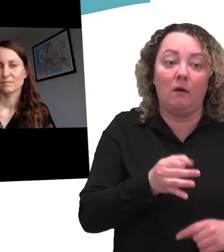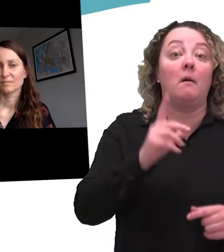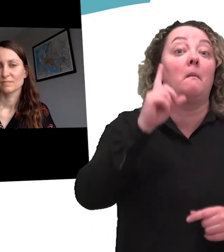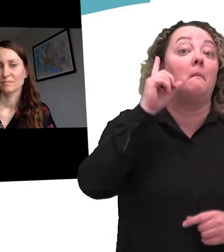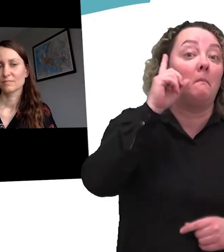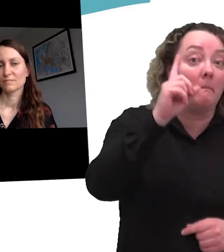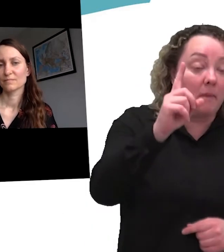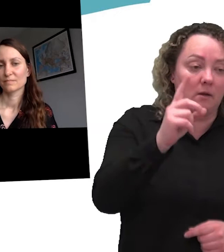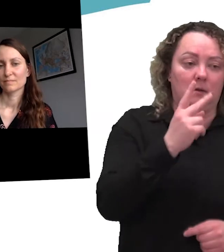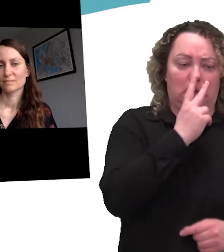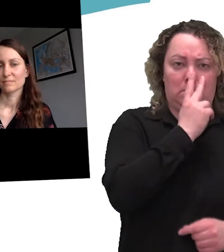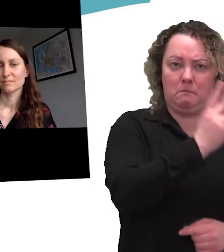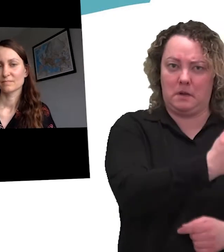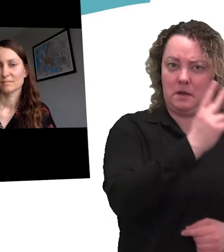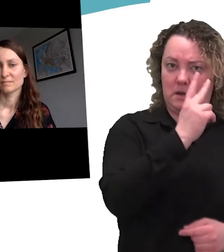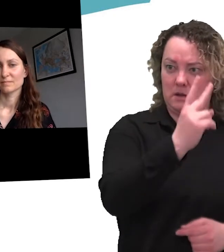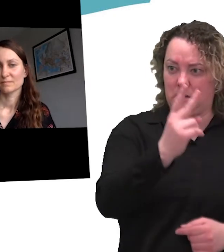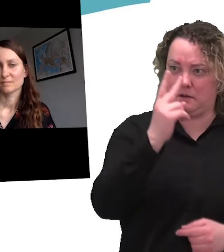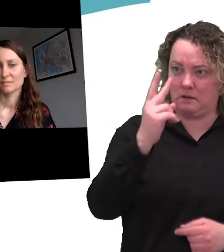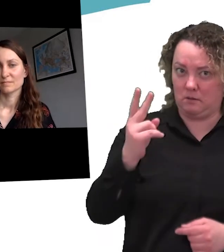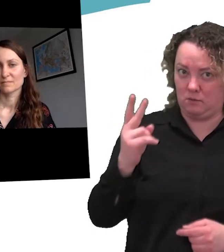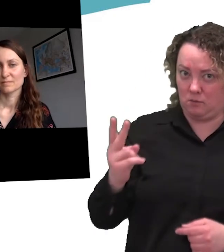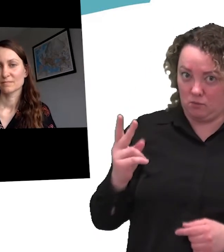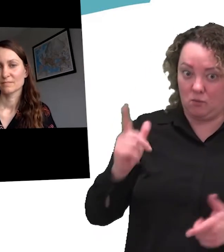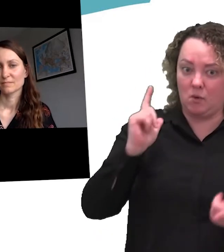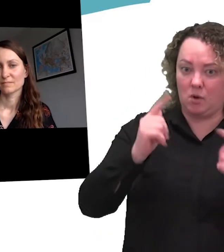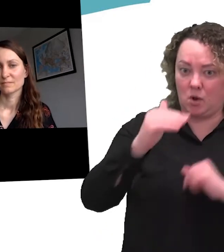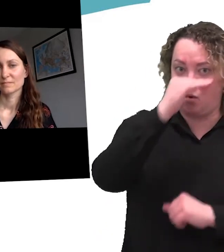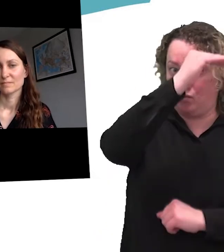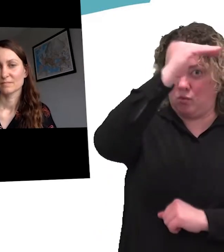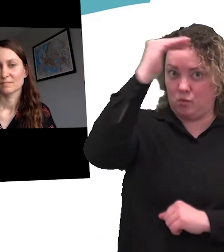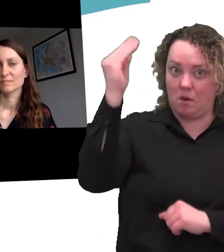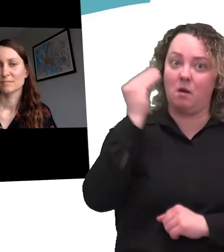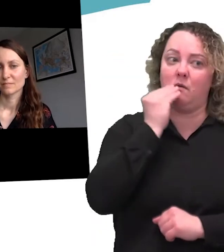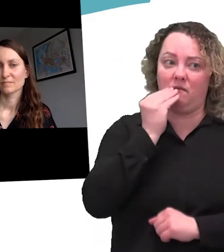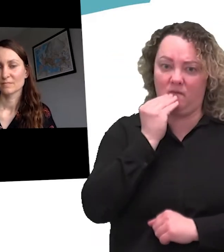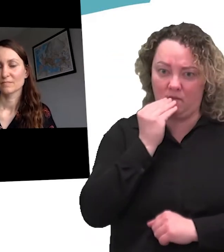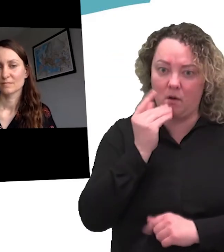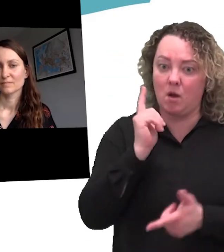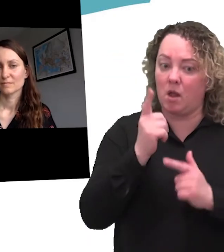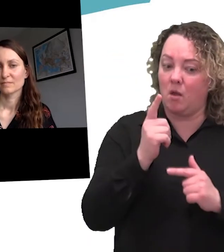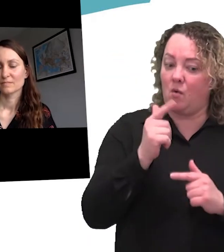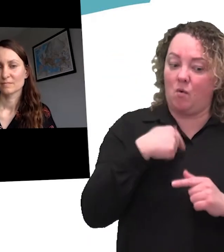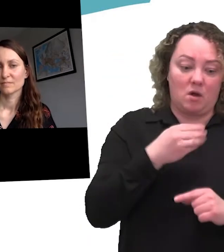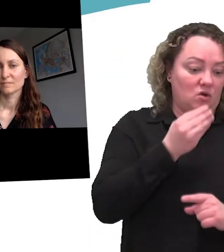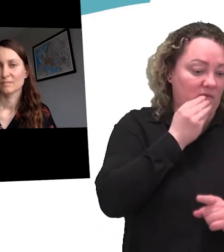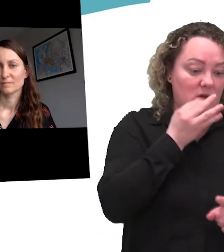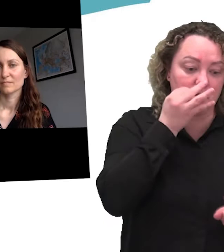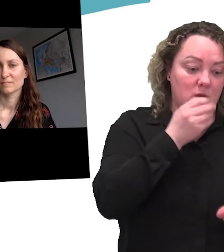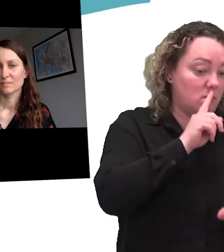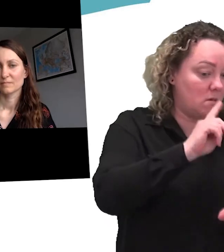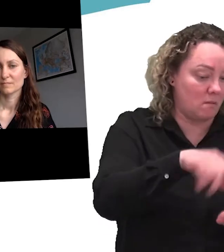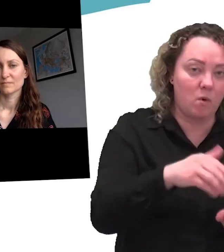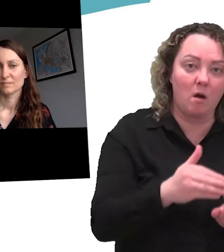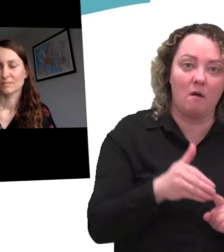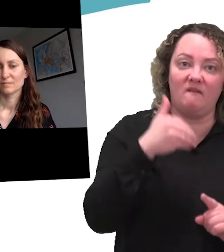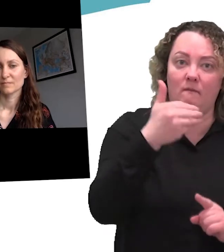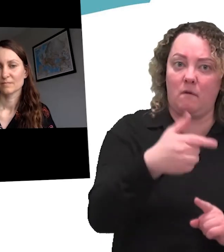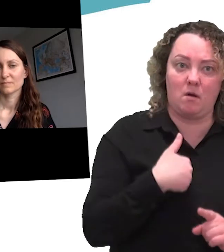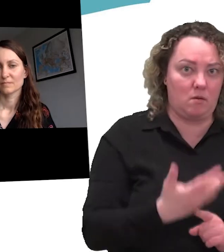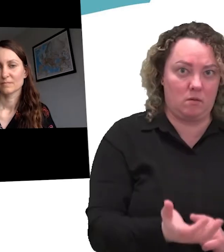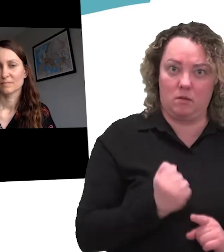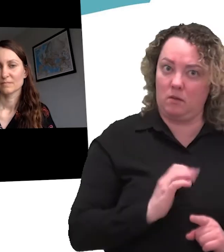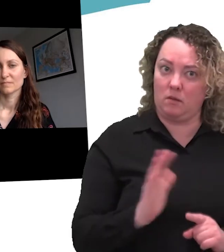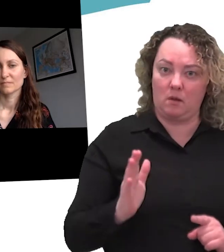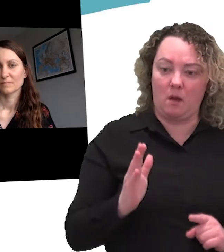vėliau negaus. Tai jeigu mes matom, kad jau vaikas yra pavalgęs, šiaip jeigu pradedam stebėti matas, tai mes